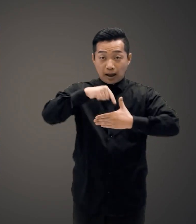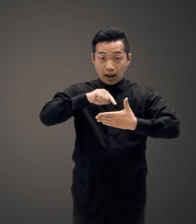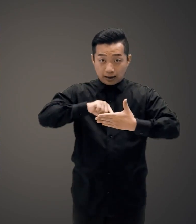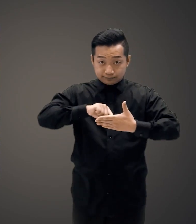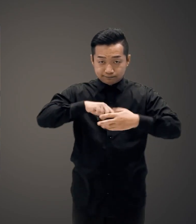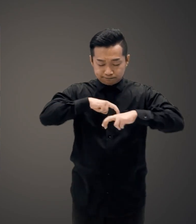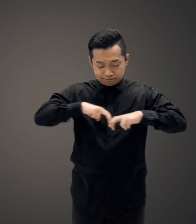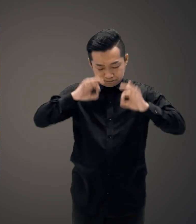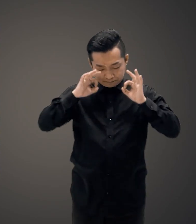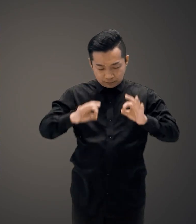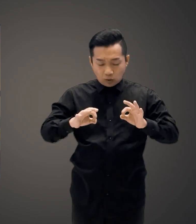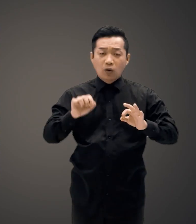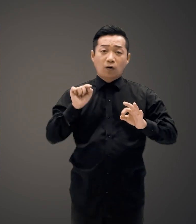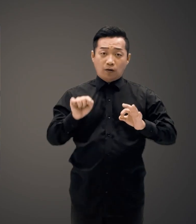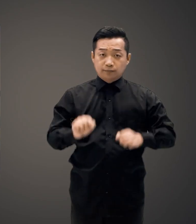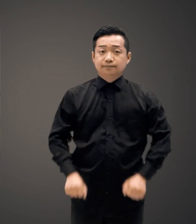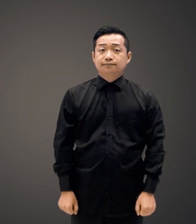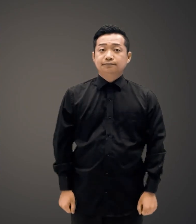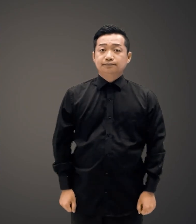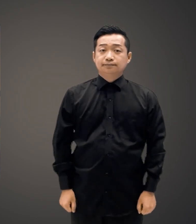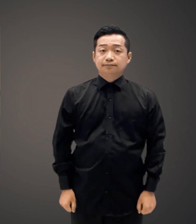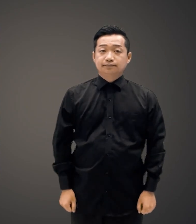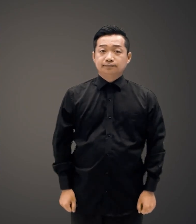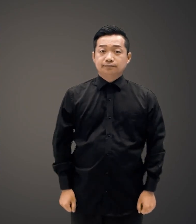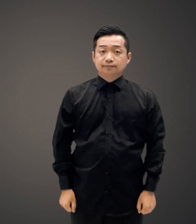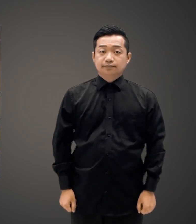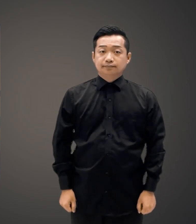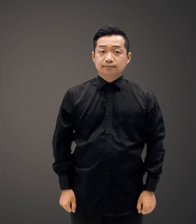캄캄한 마음을 가만히 들여다보는 일.